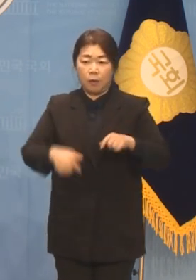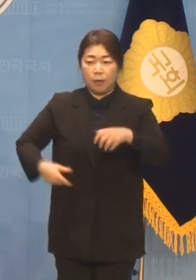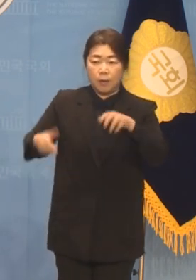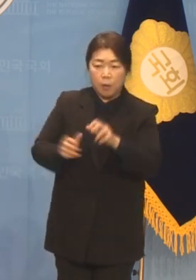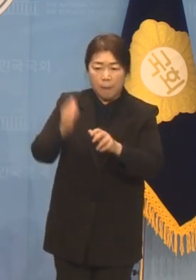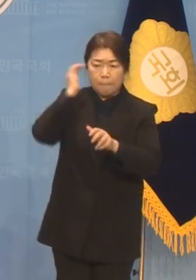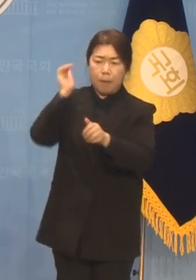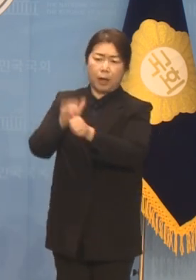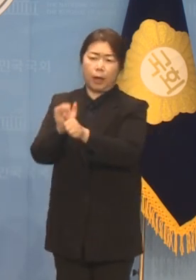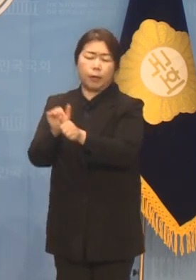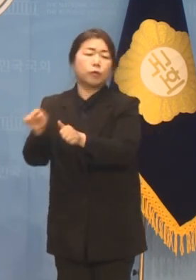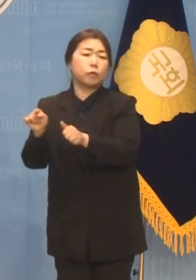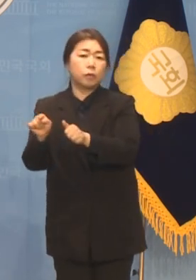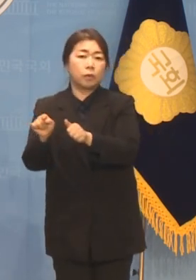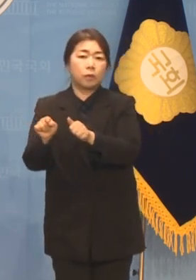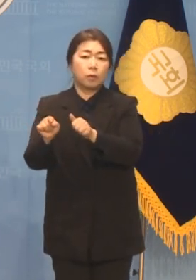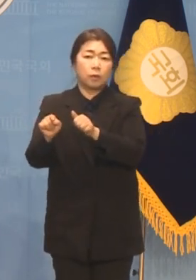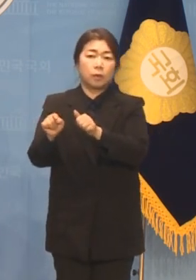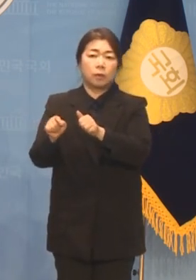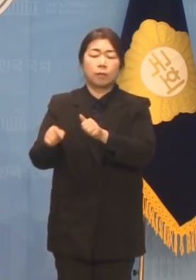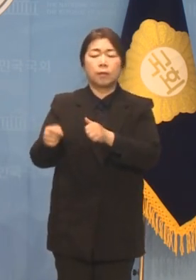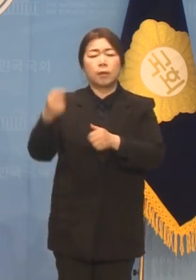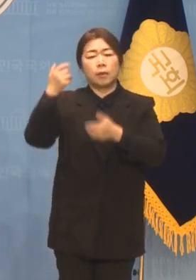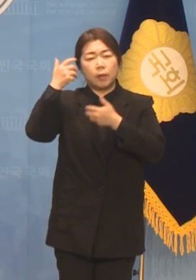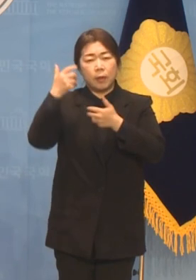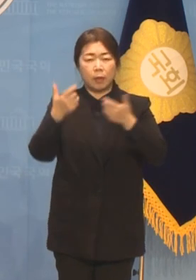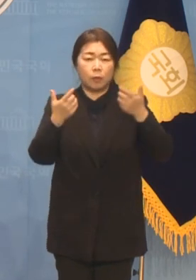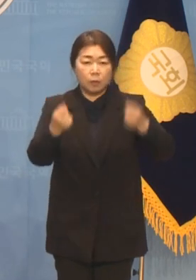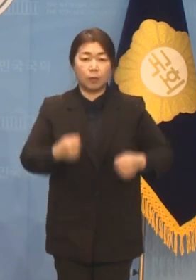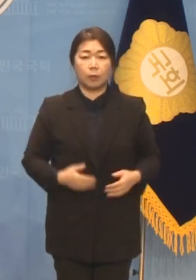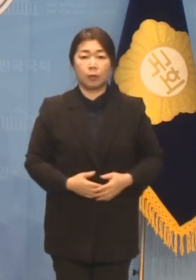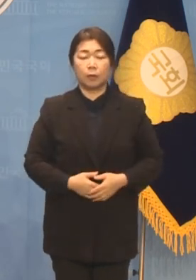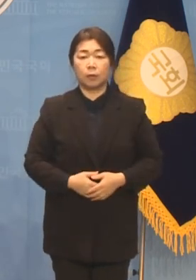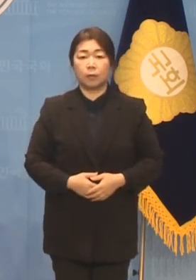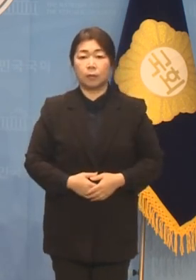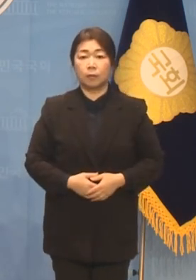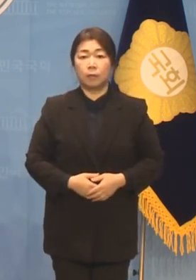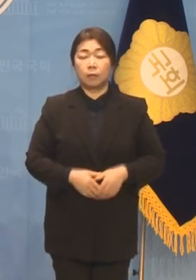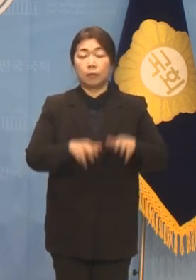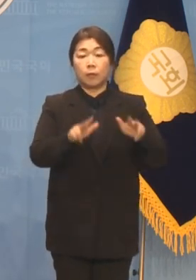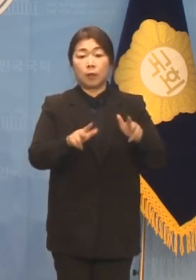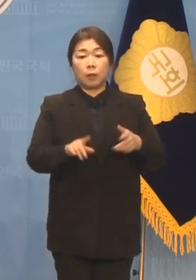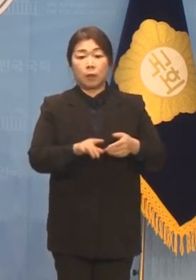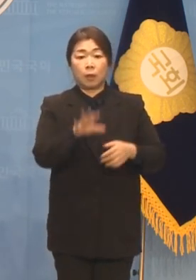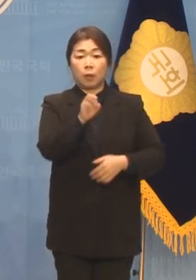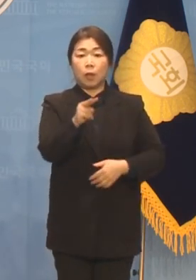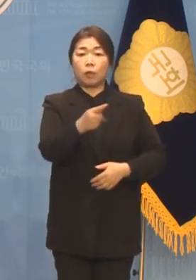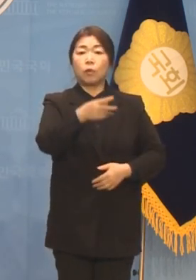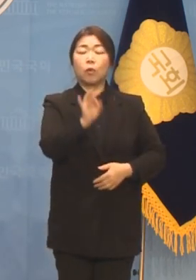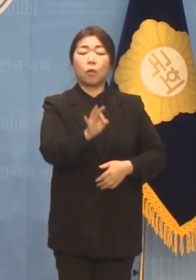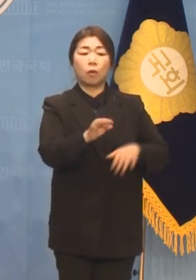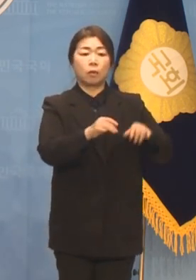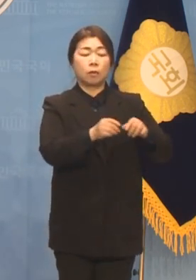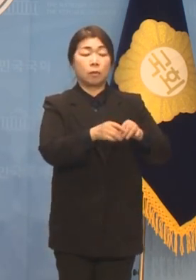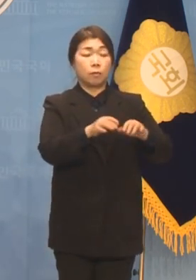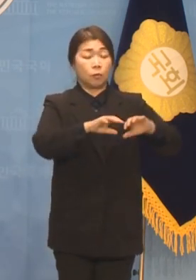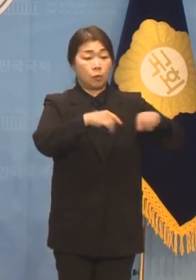방해해야 하는 가련한 몸부림에 불과합니다. 이제 와서 연동형 비례대표제가